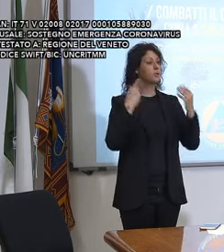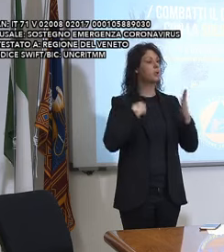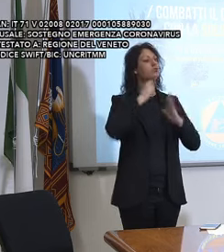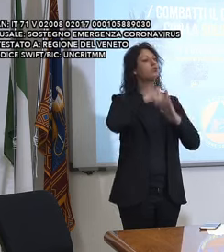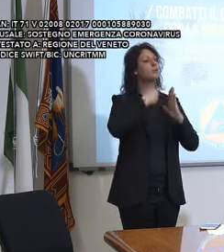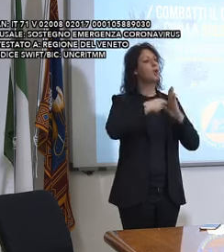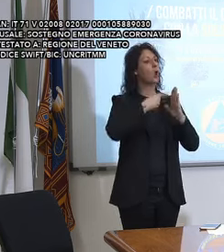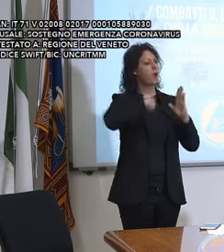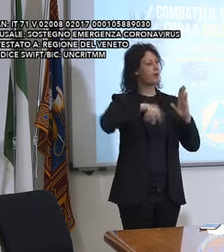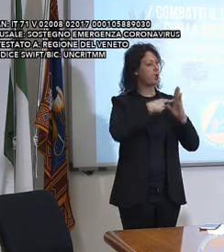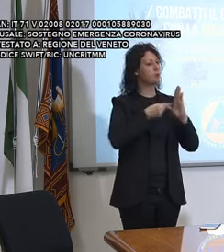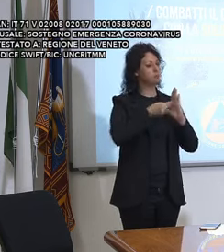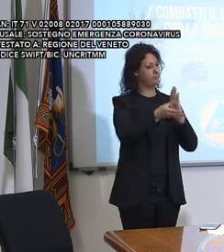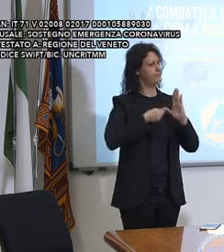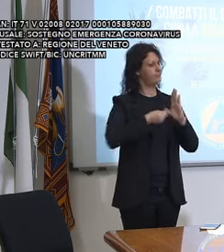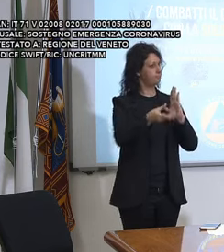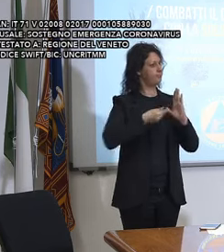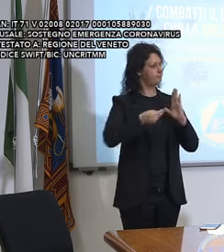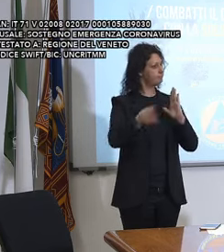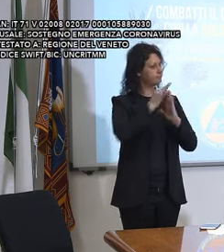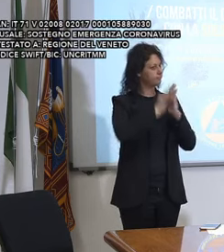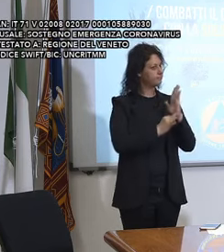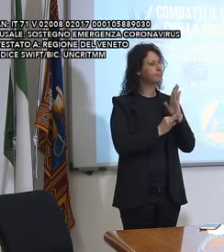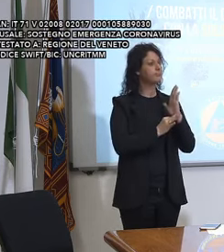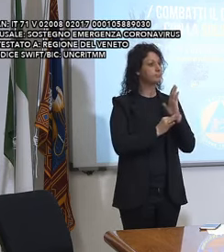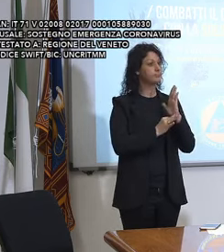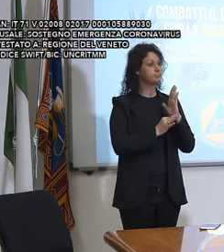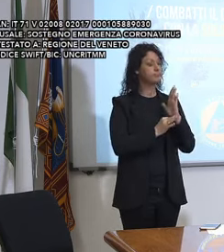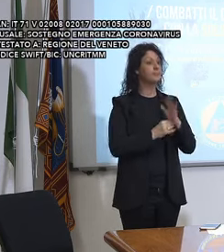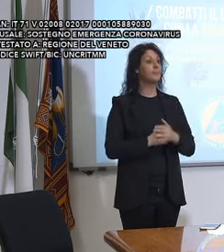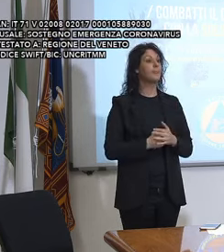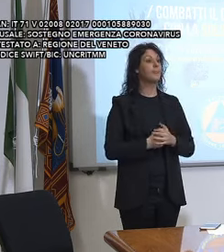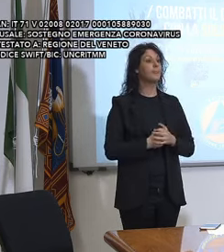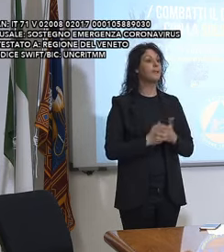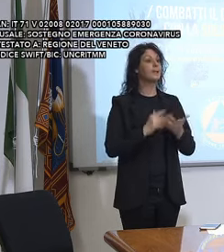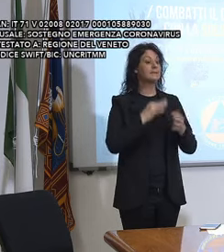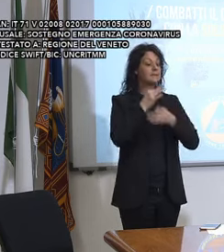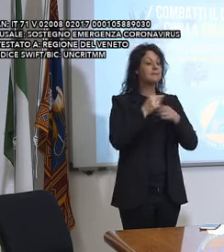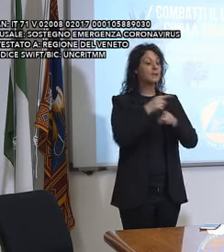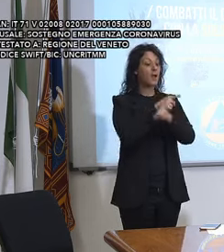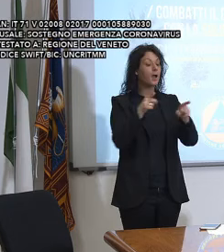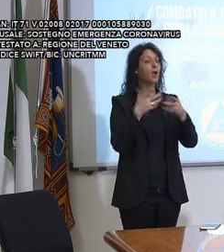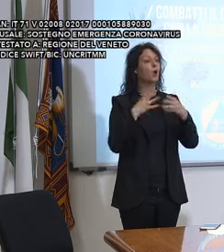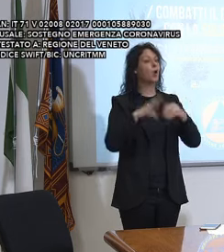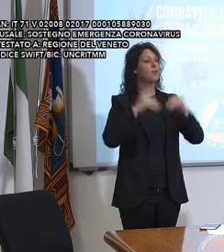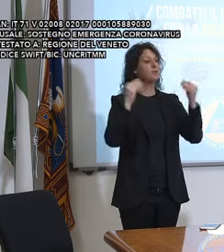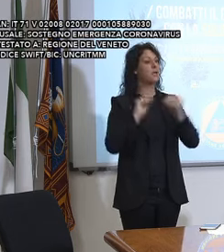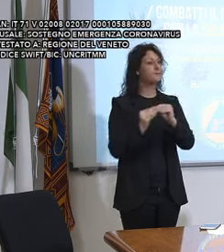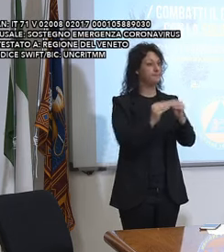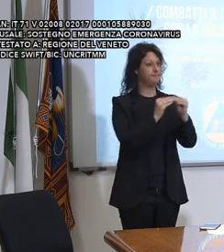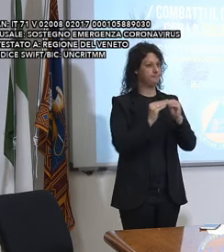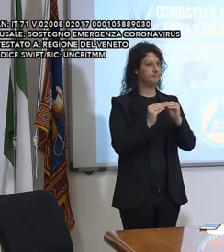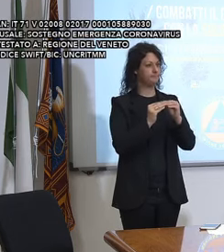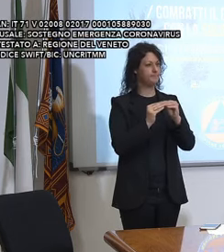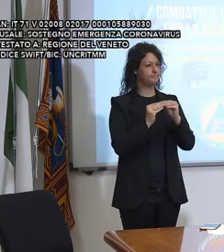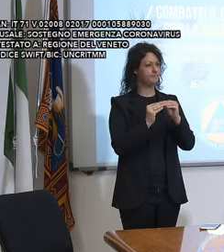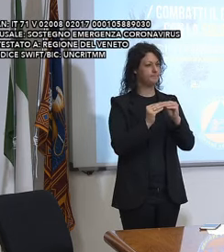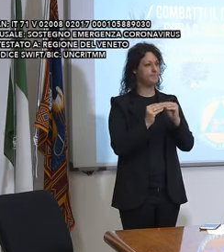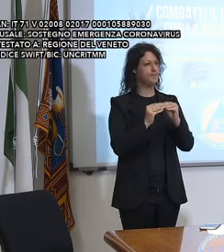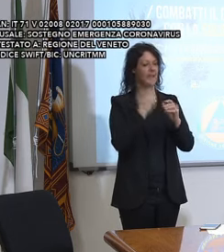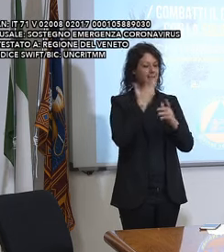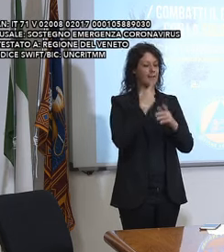che noi abbiamo dato come regione e che ha anche messo in atto una serie di operazioni. Le operazioni erano quelle sicuramente l'indicazione